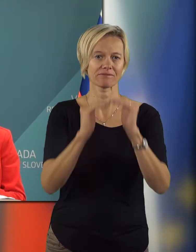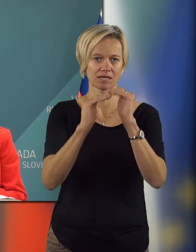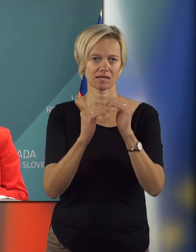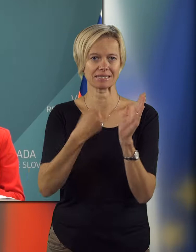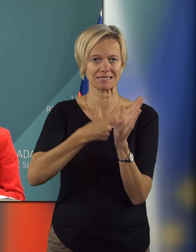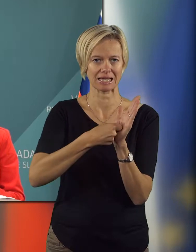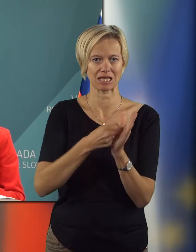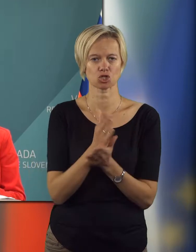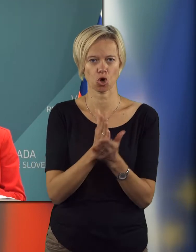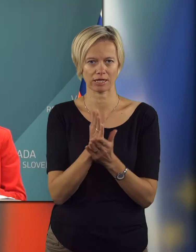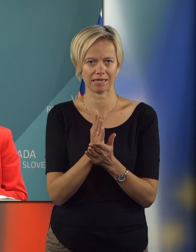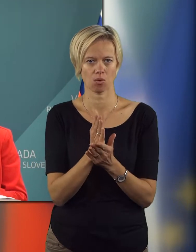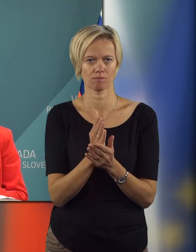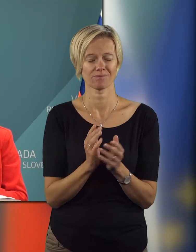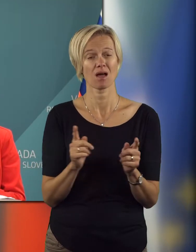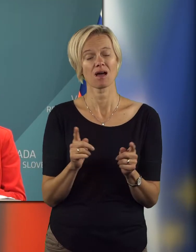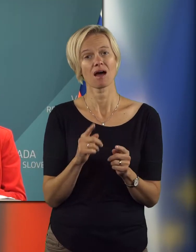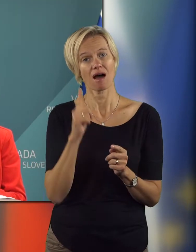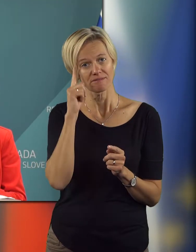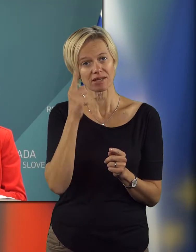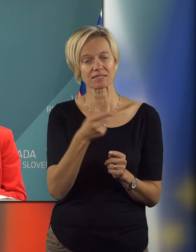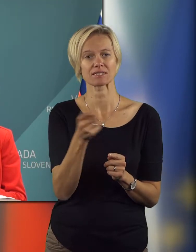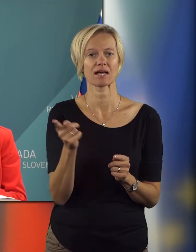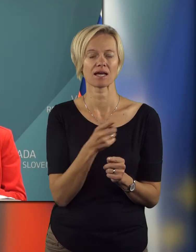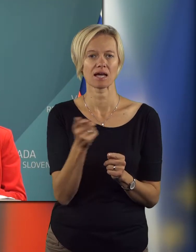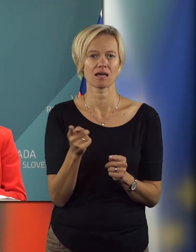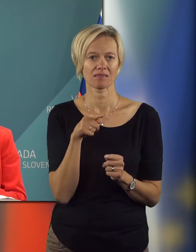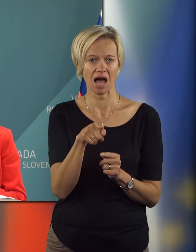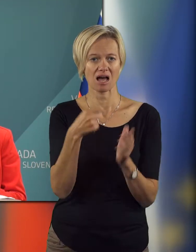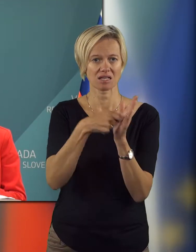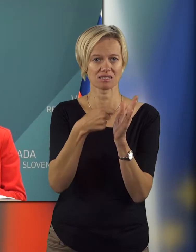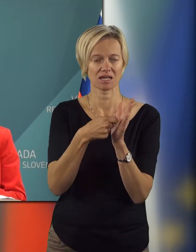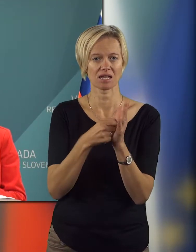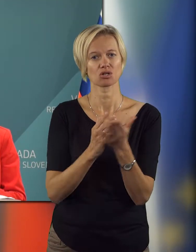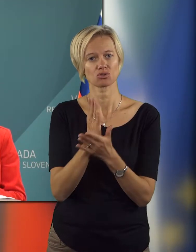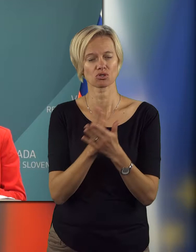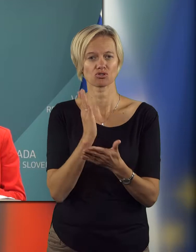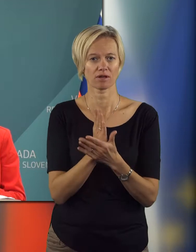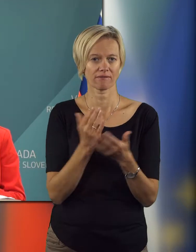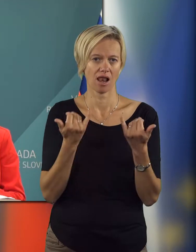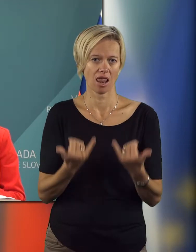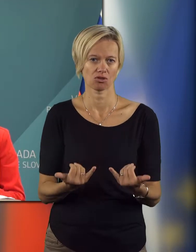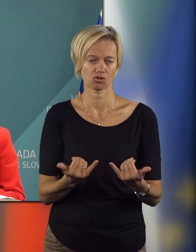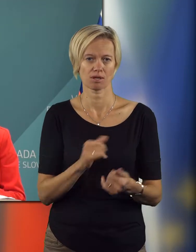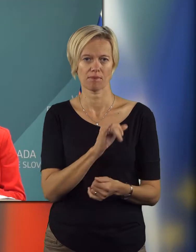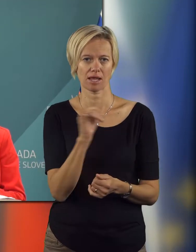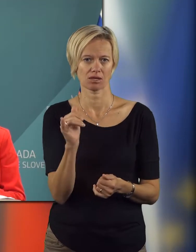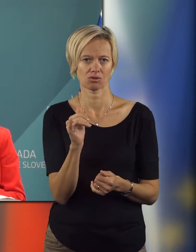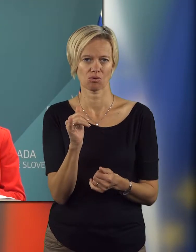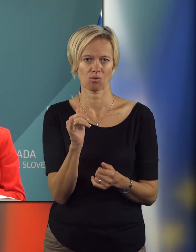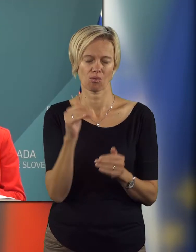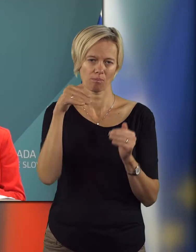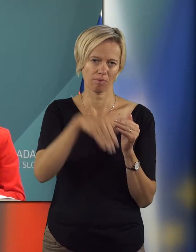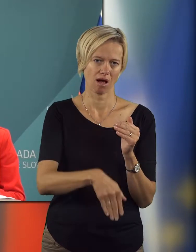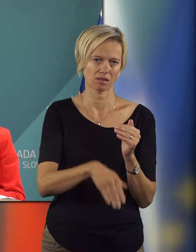cene storitev. Kajti veste, da se pač ta cena storitev že v letošnjem